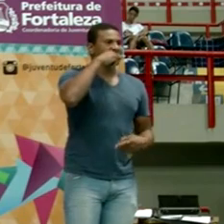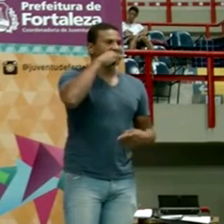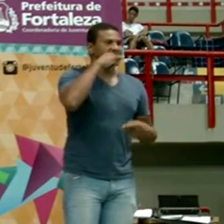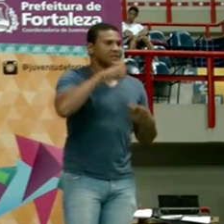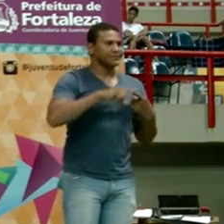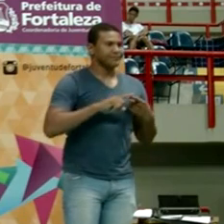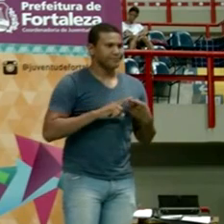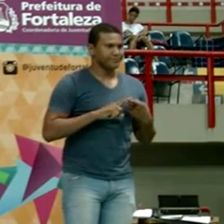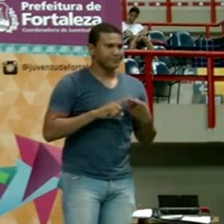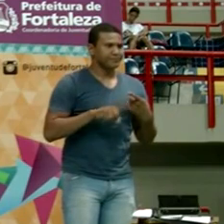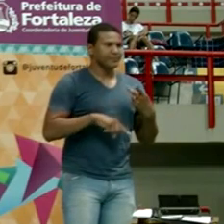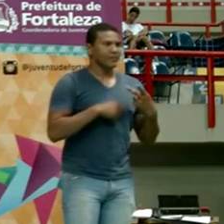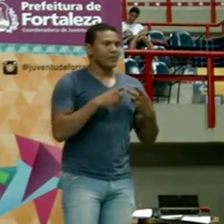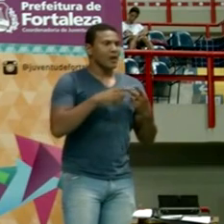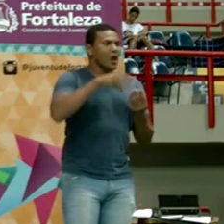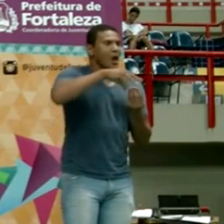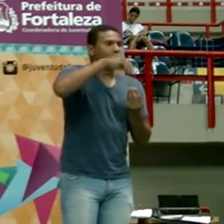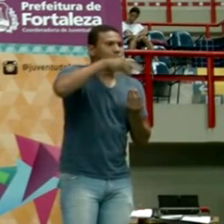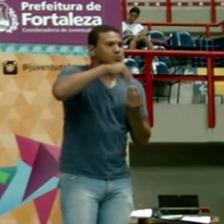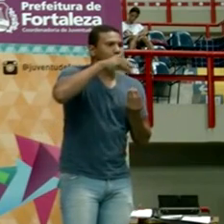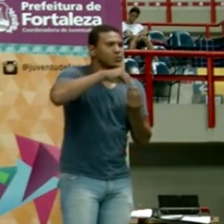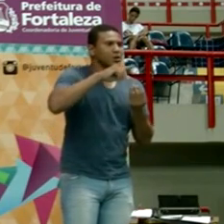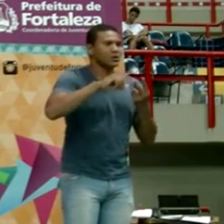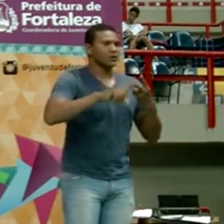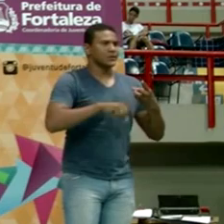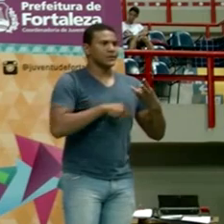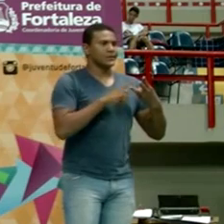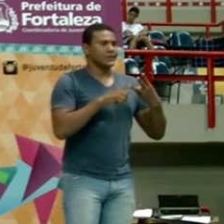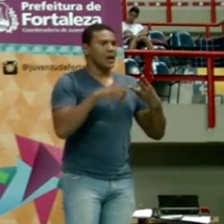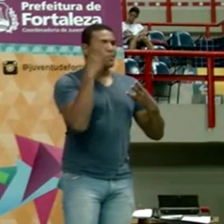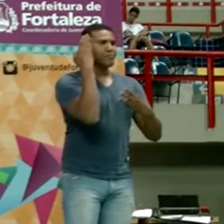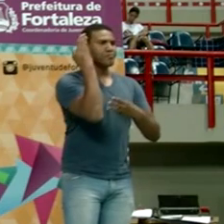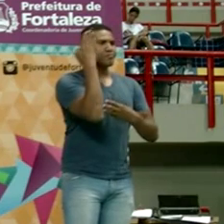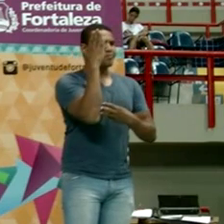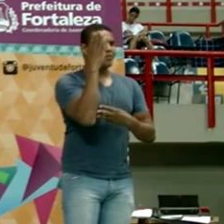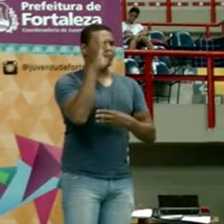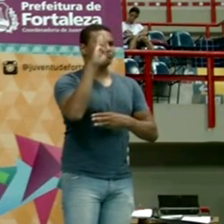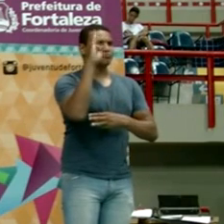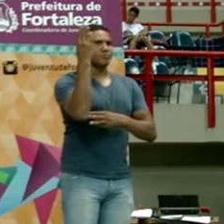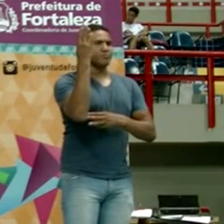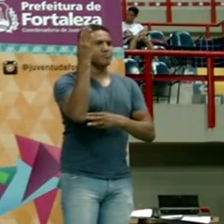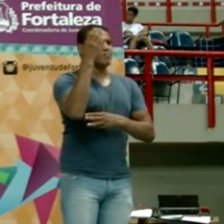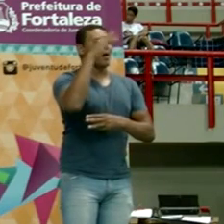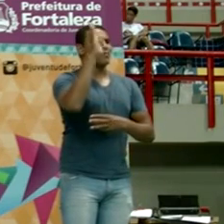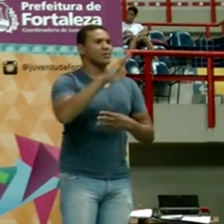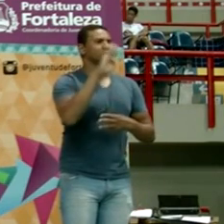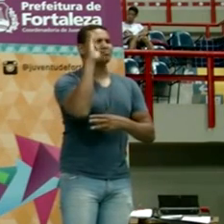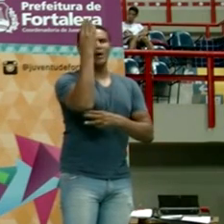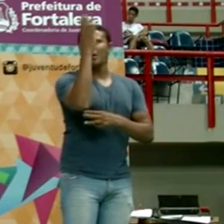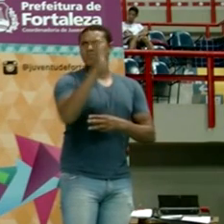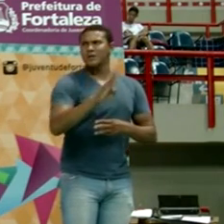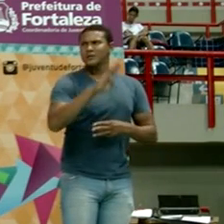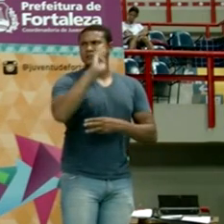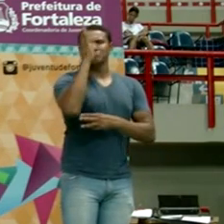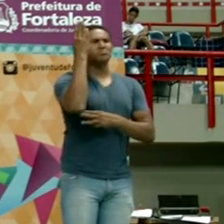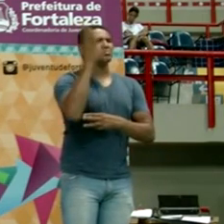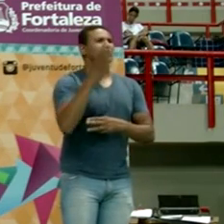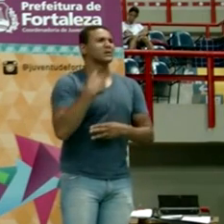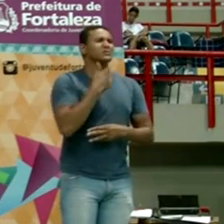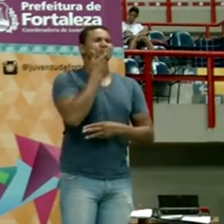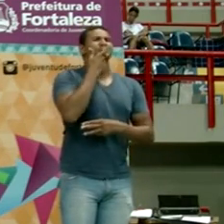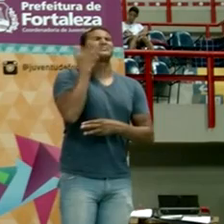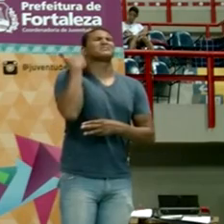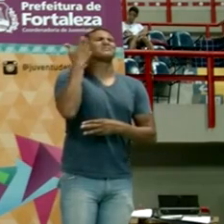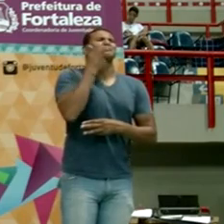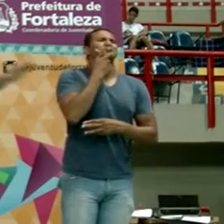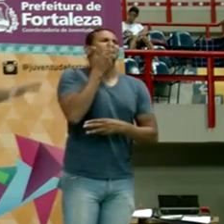Cana-de-açúcar, algodão. Pau-brasil no começo, era extração de pau-brasil, mas só no começo, 30, 40